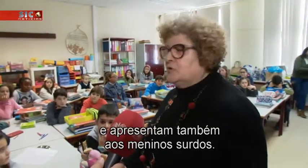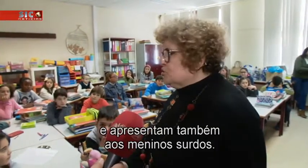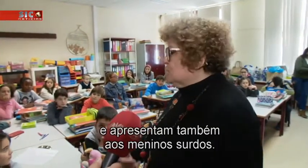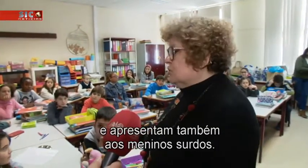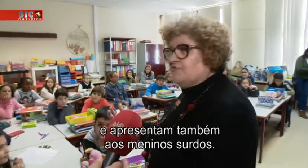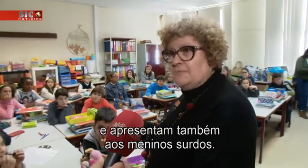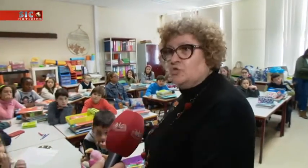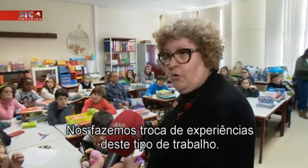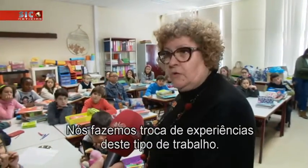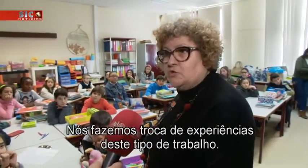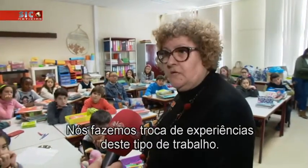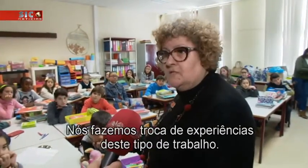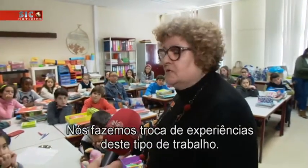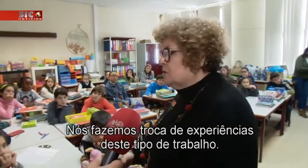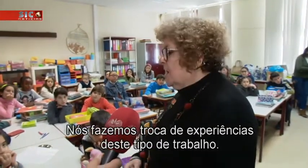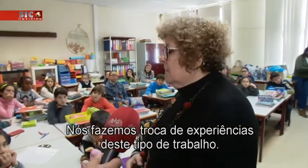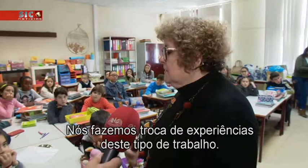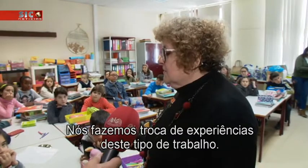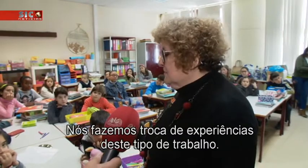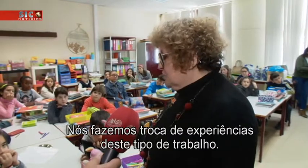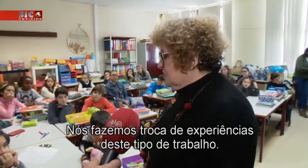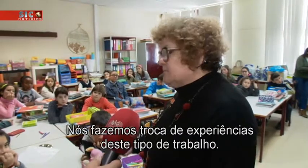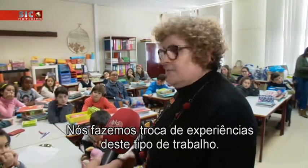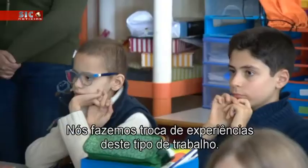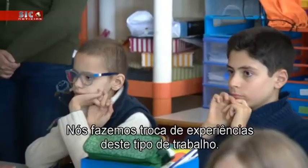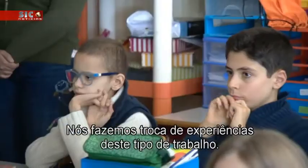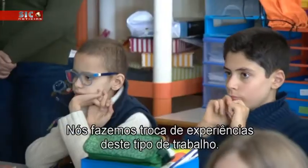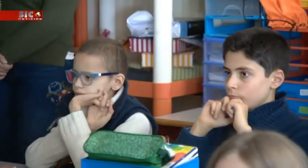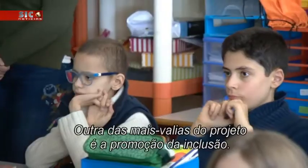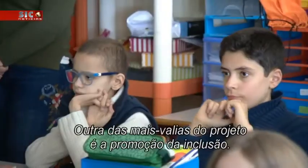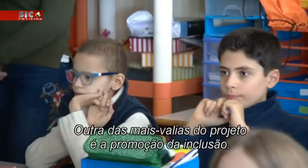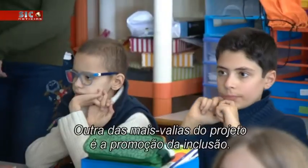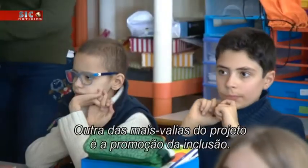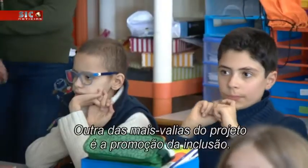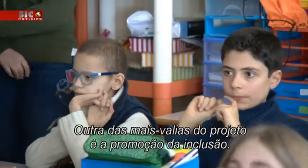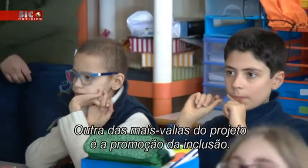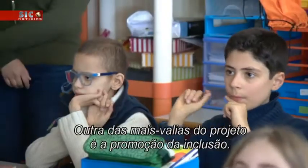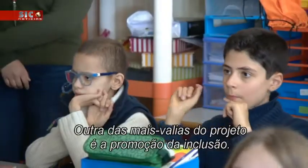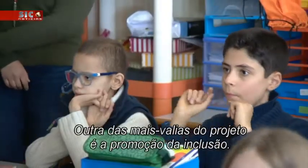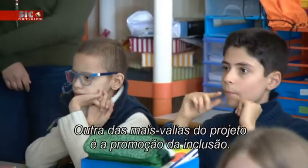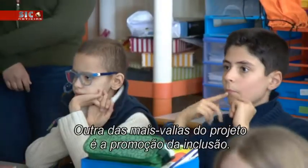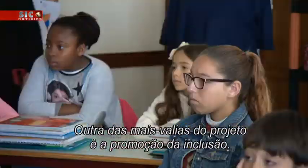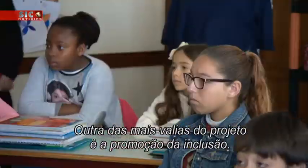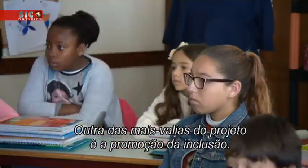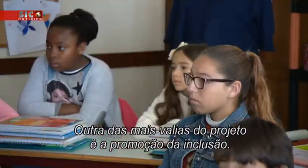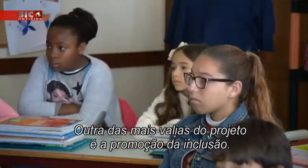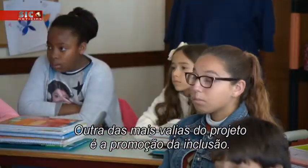meninos surdos. Nós fazemos troca de experiências e deste tipo de trabalho. Outra das mais valias do projeto é a promoção da inclusão.